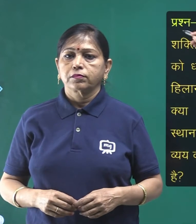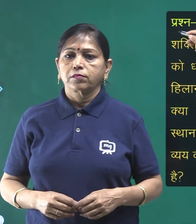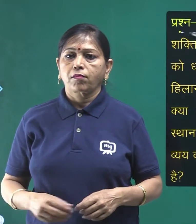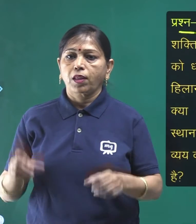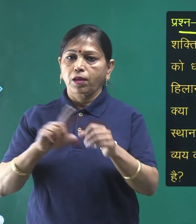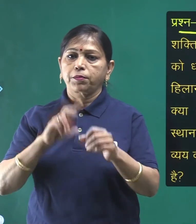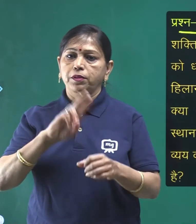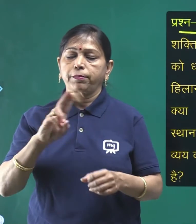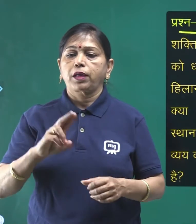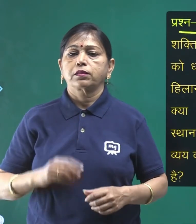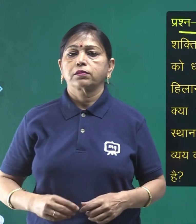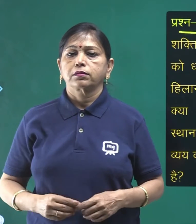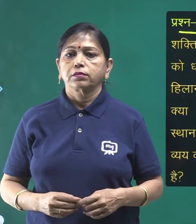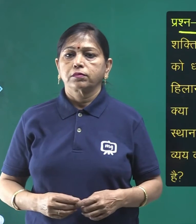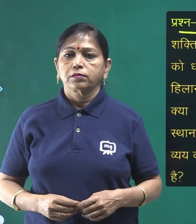प्रश्न 22।